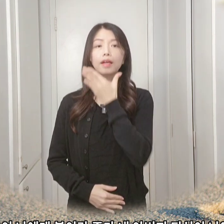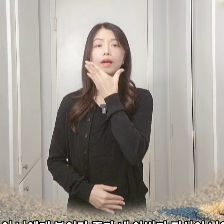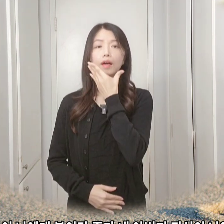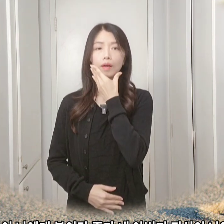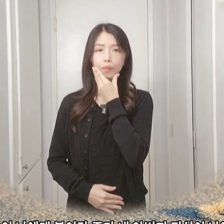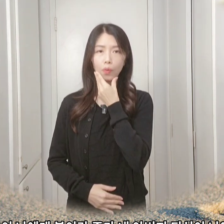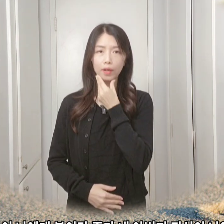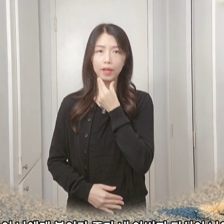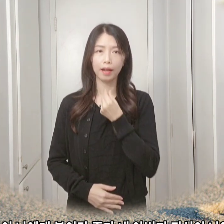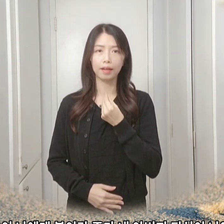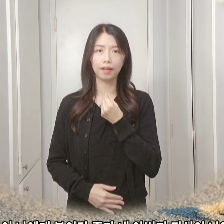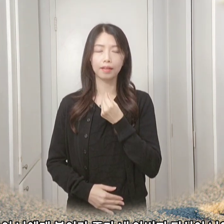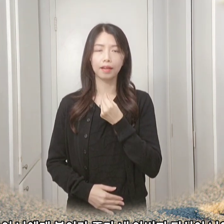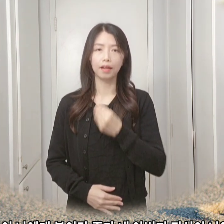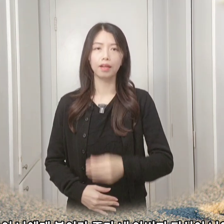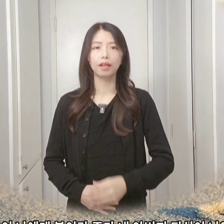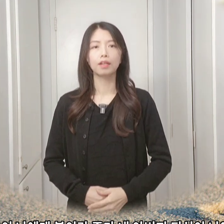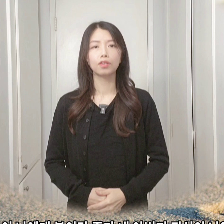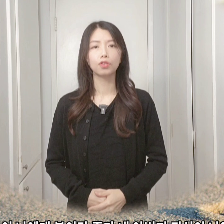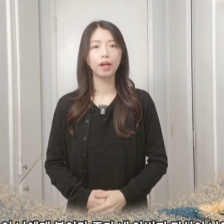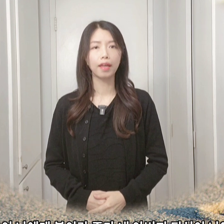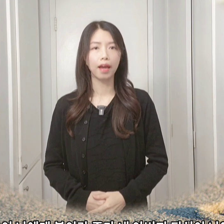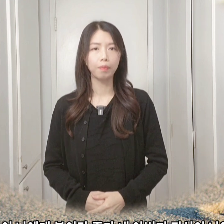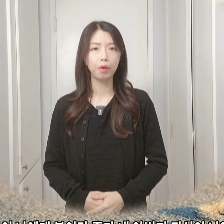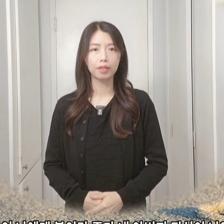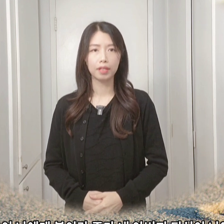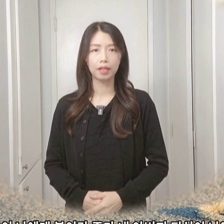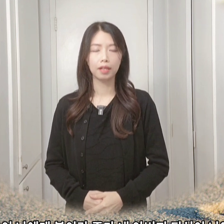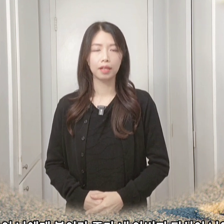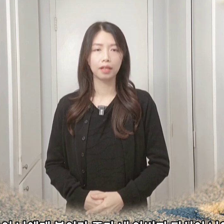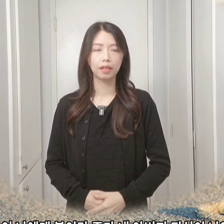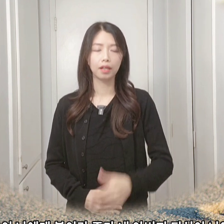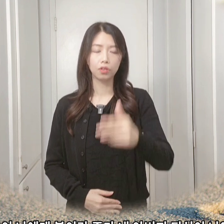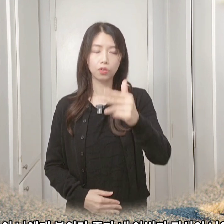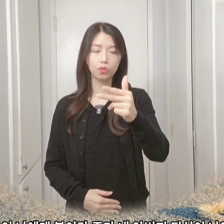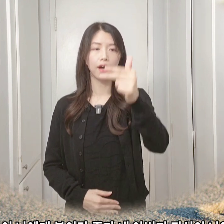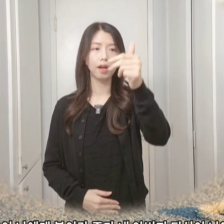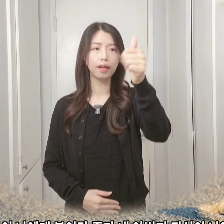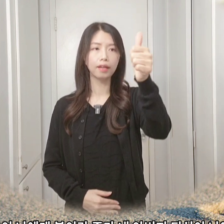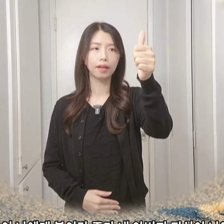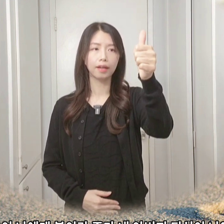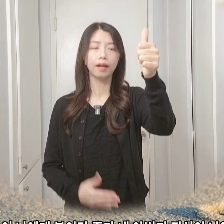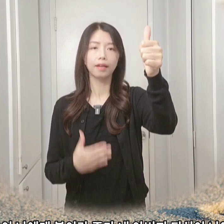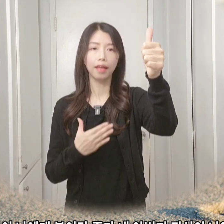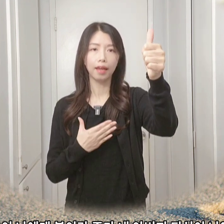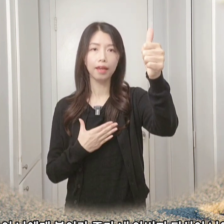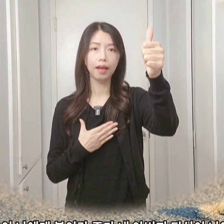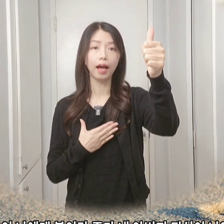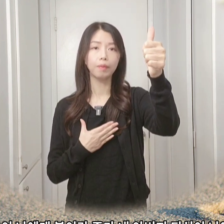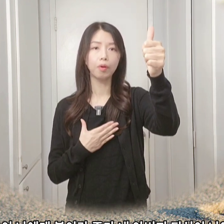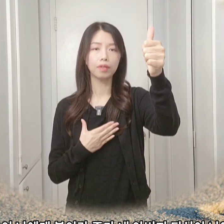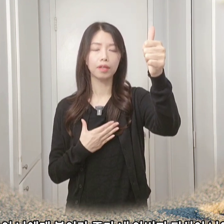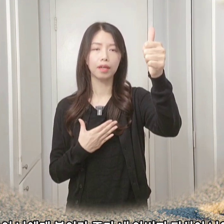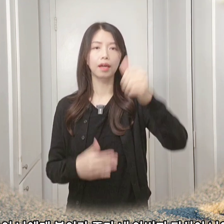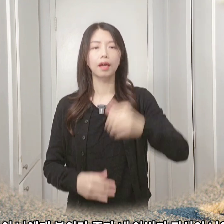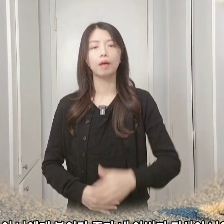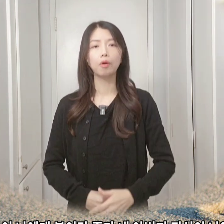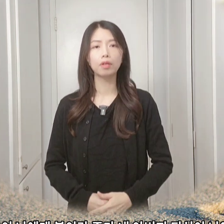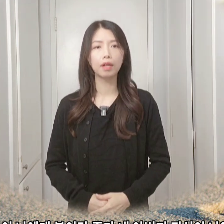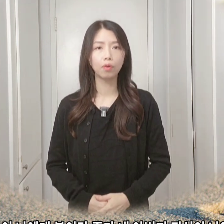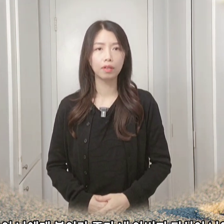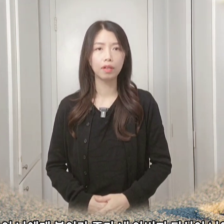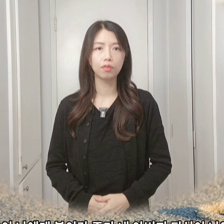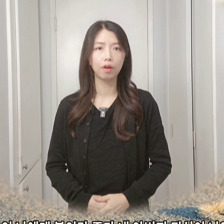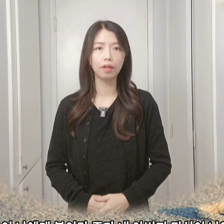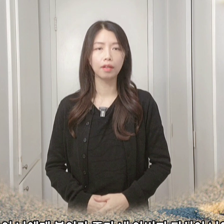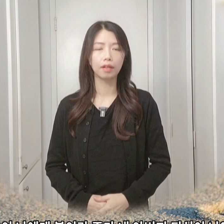나에게 복이라. 주가 내 아버지, 주가 내 아버지.